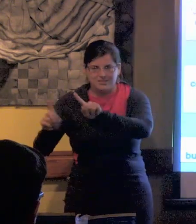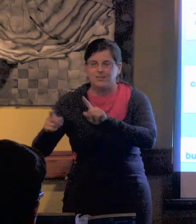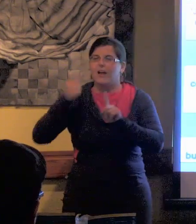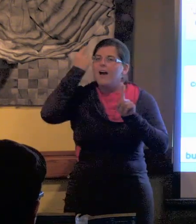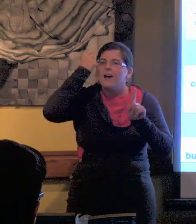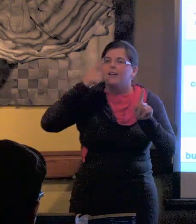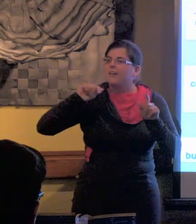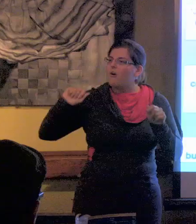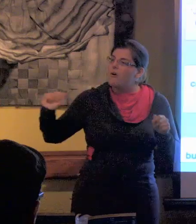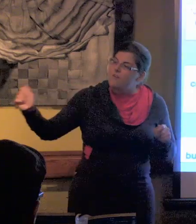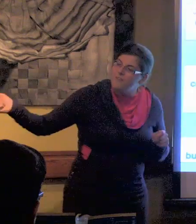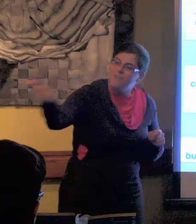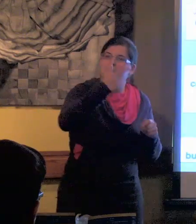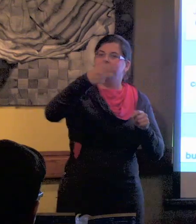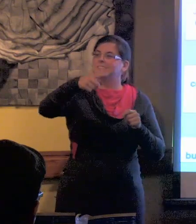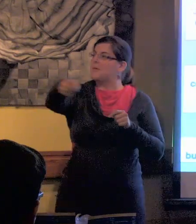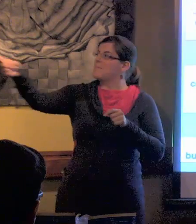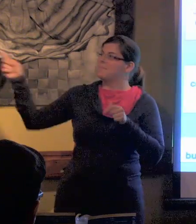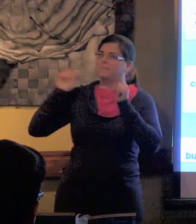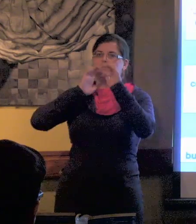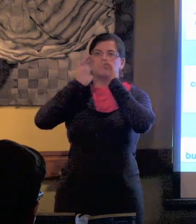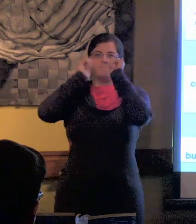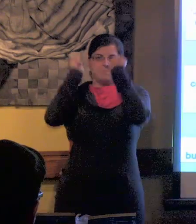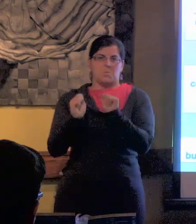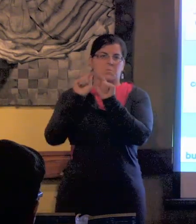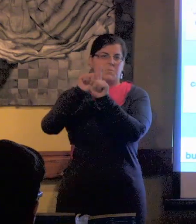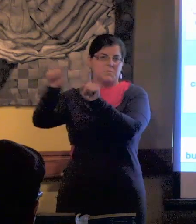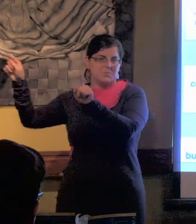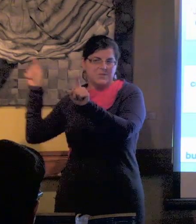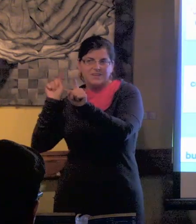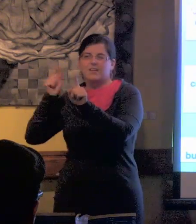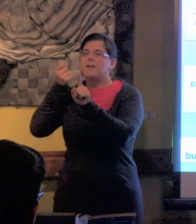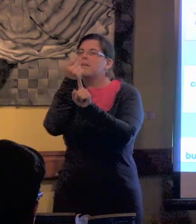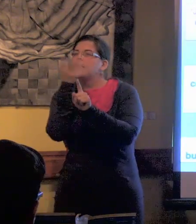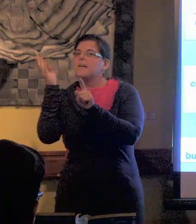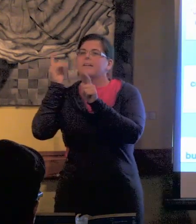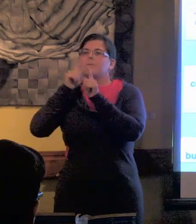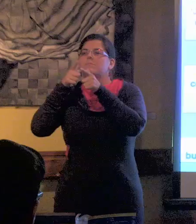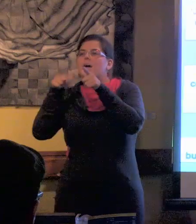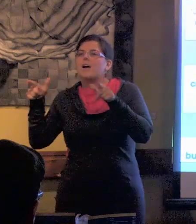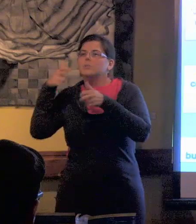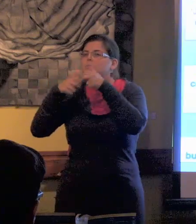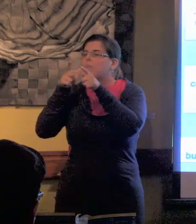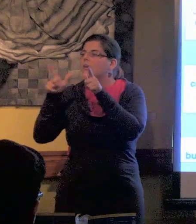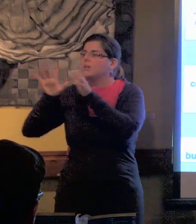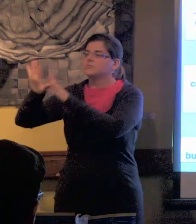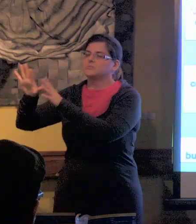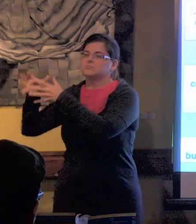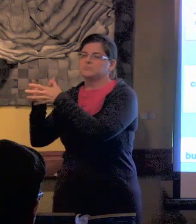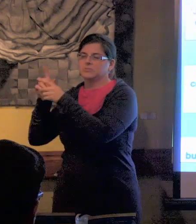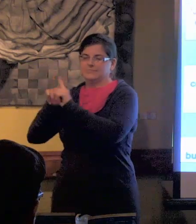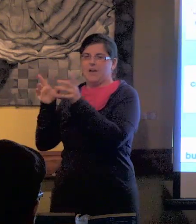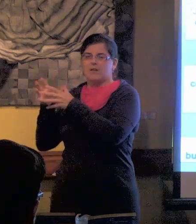bon, une incapacité lorsque je marche, des choses comme ça. Alors, effectivement, on peut peut-être le voir ça de cette façon-là,